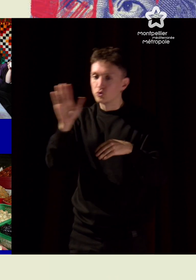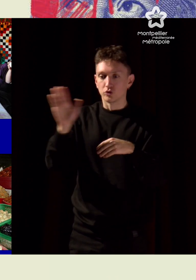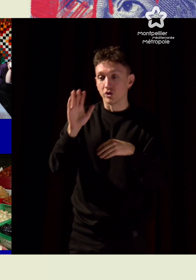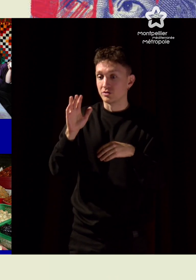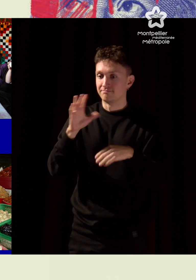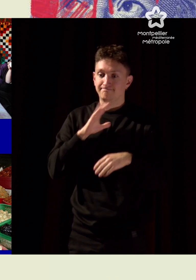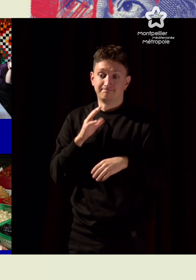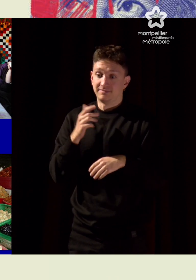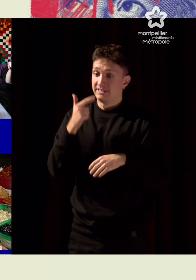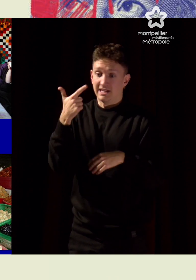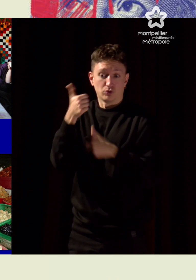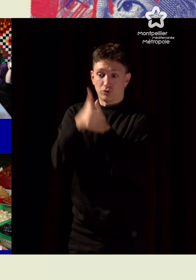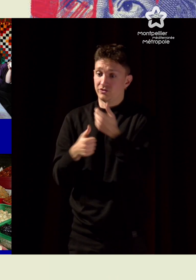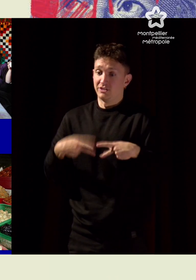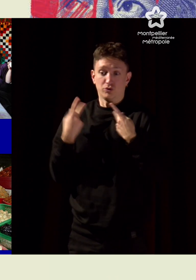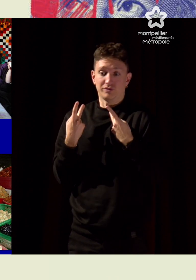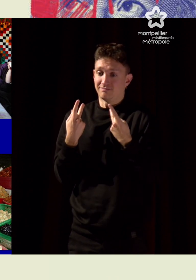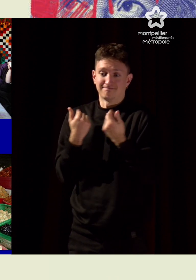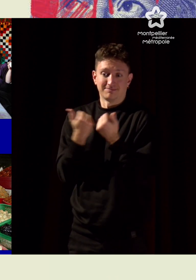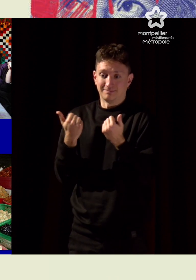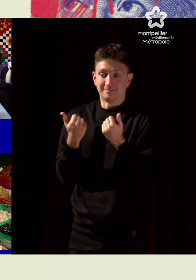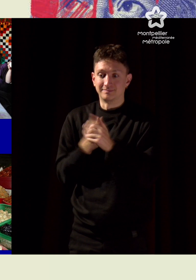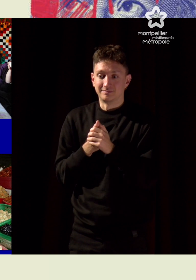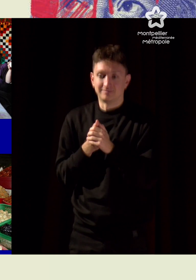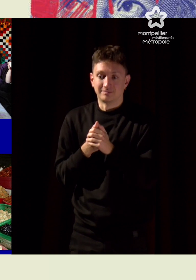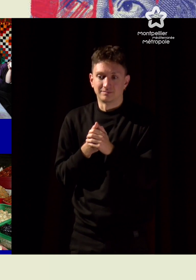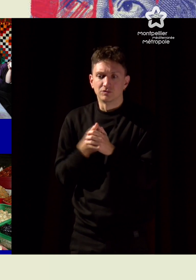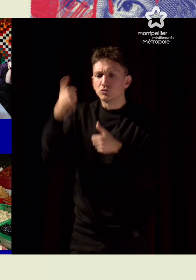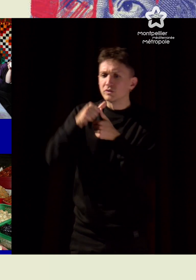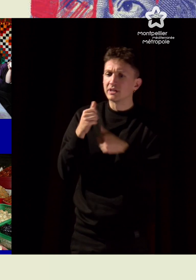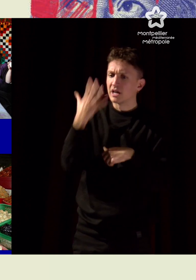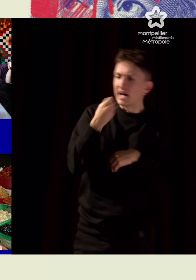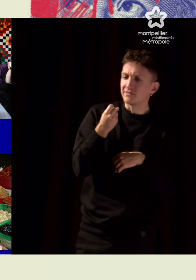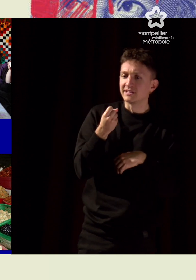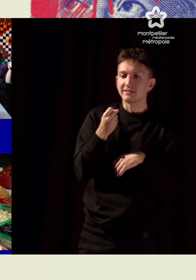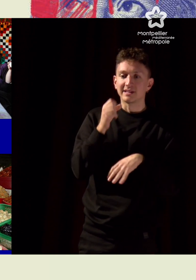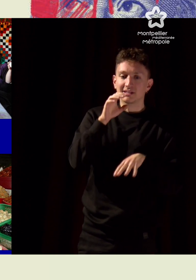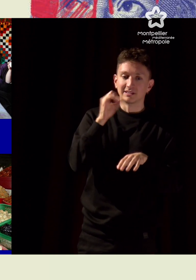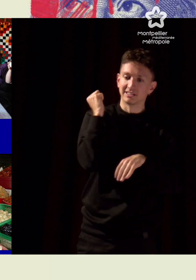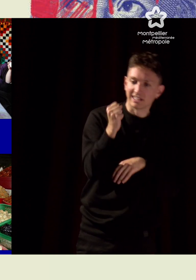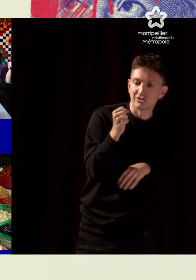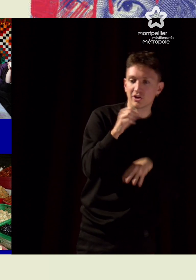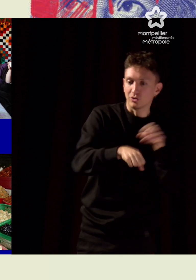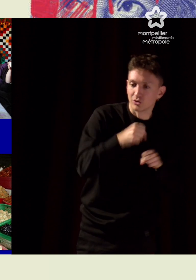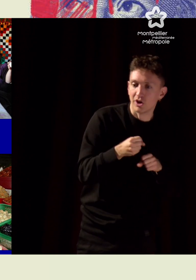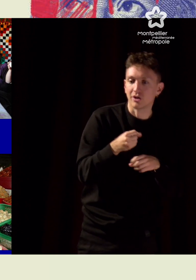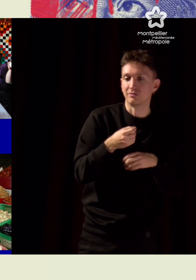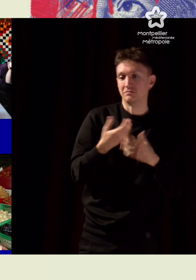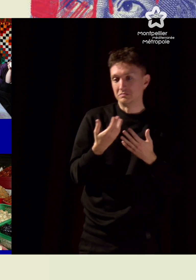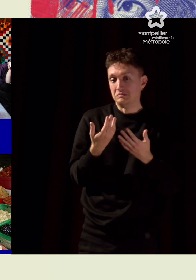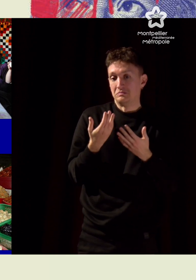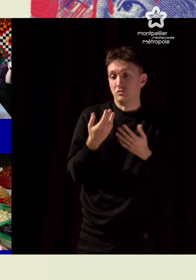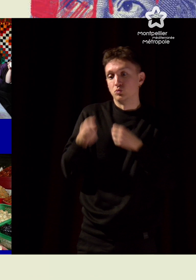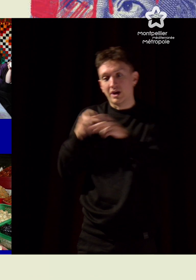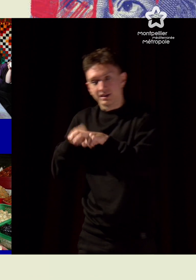de vie au même endroit. En Afrique centrale, c'était chasseurs-cueilleurs-agriculteurs. Là, c'est agriculteurs-éleveurs. On